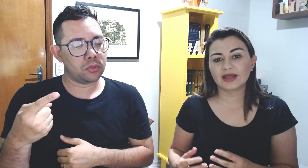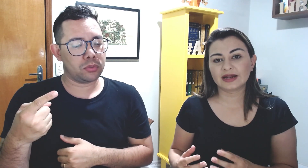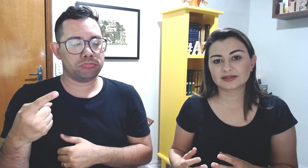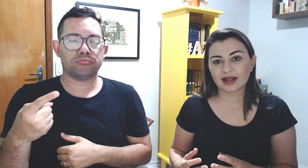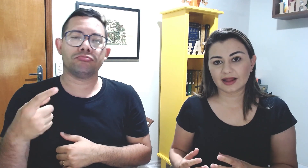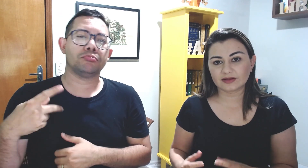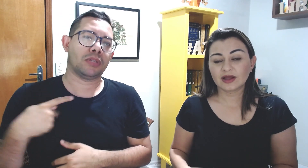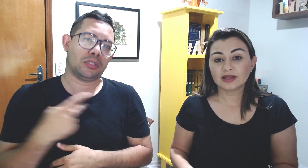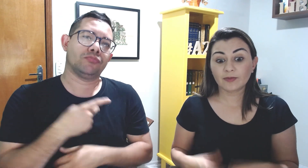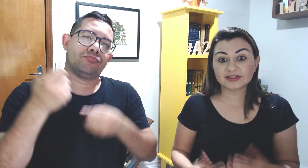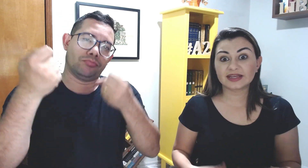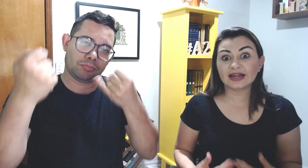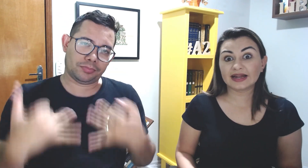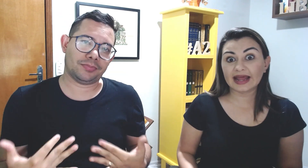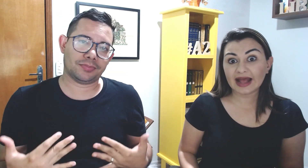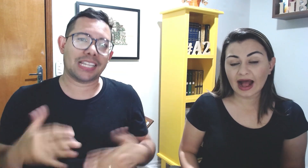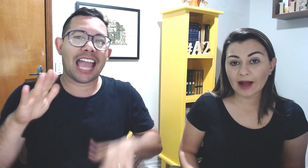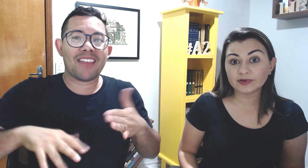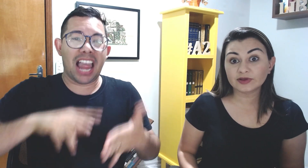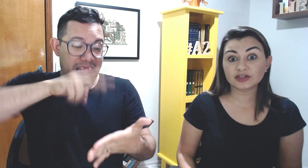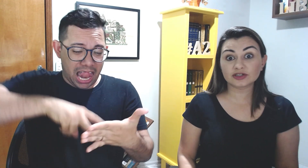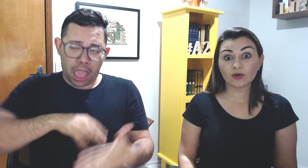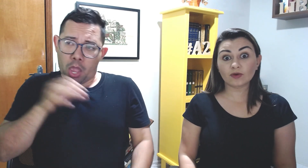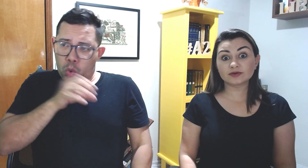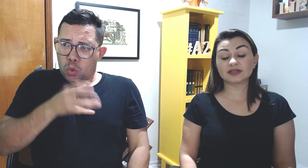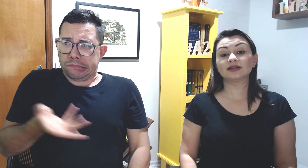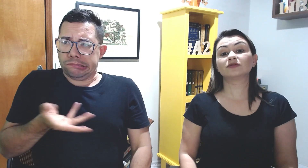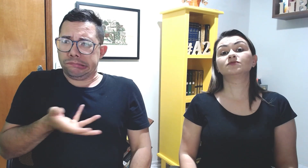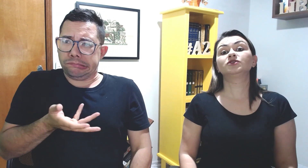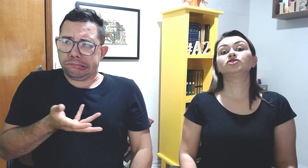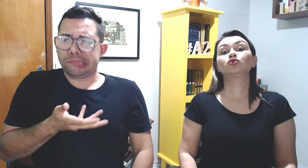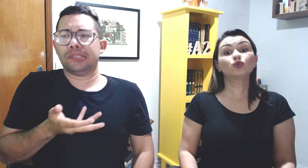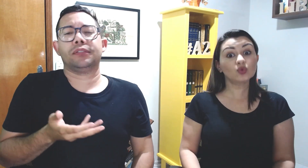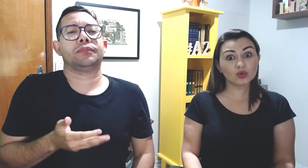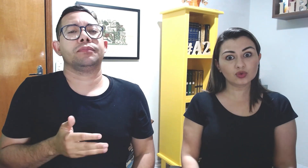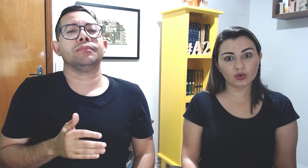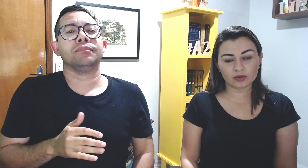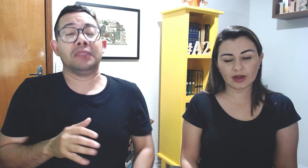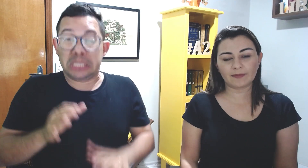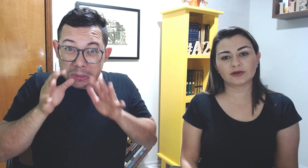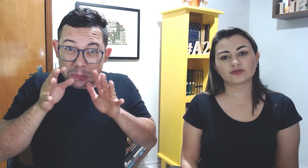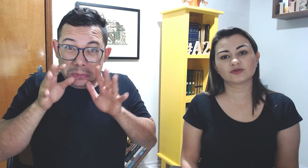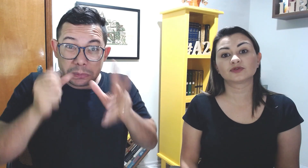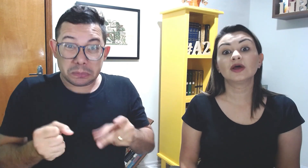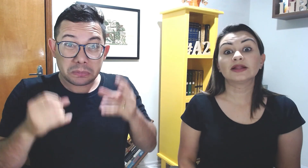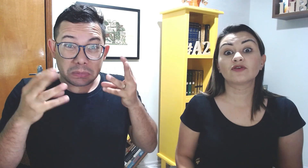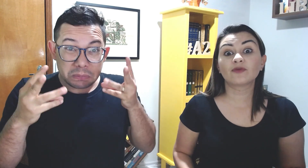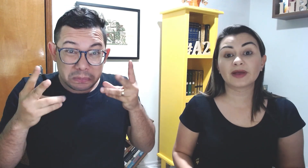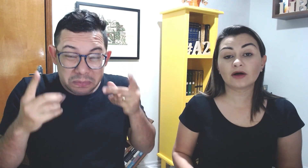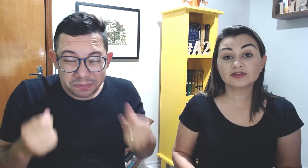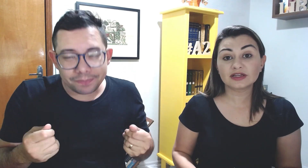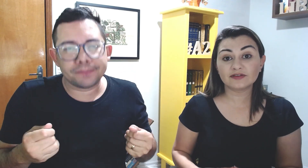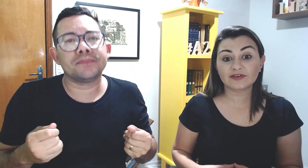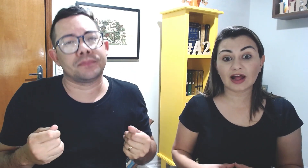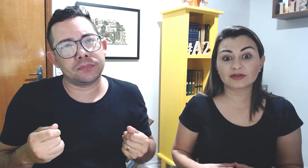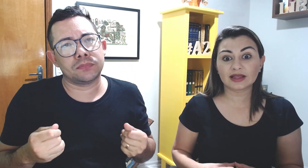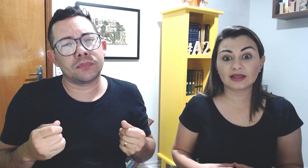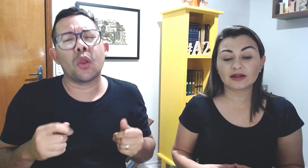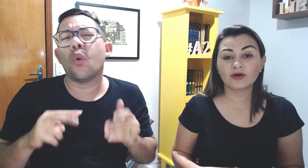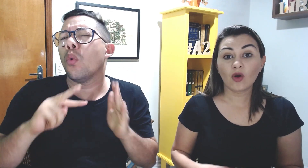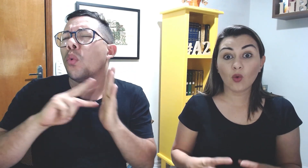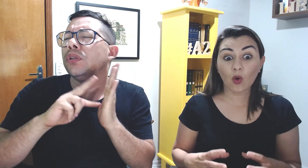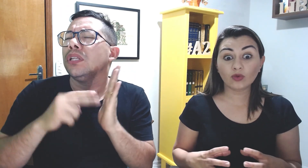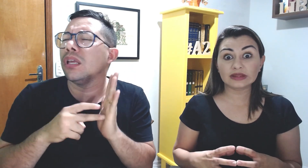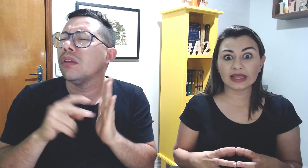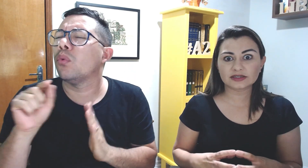o que ele está lendo. Então pode ser que ele leia rápido e que a gente não consiga transmitir tudo, né, para os surdos. Então eu vou pegar o significado